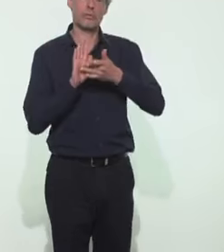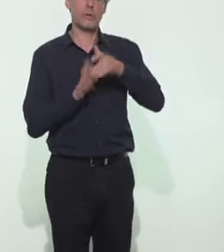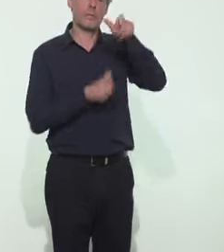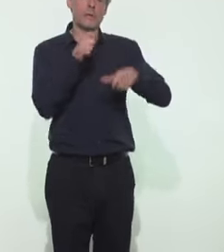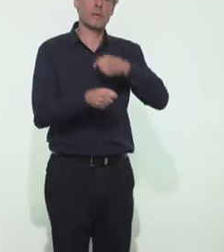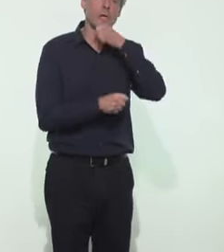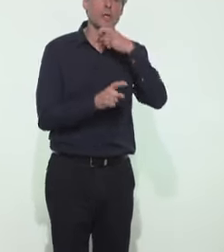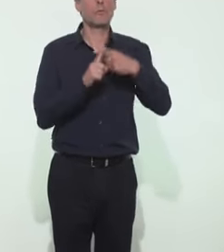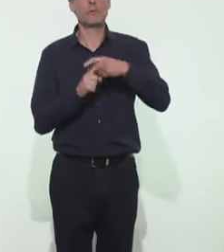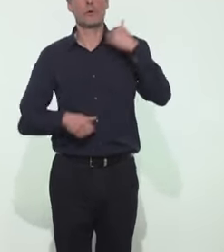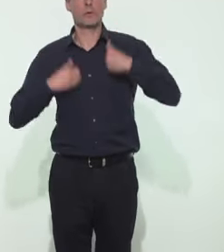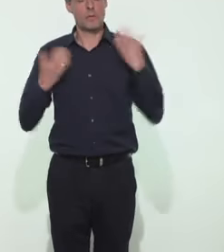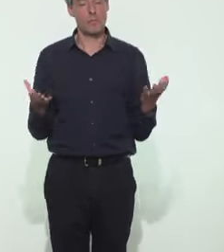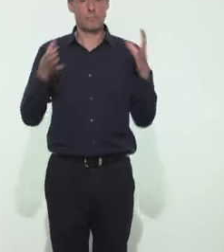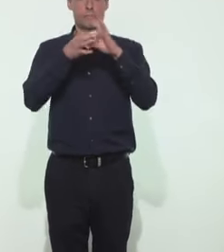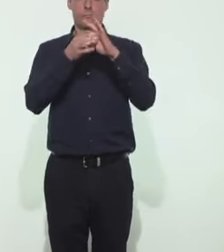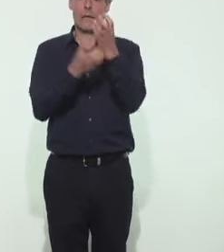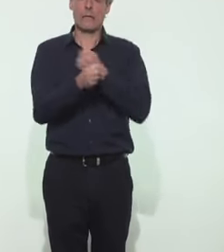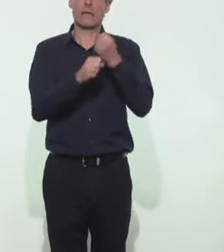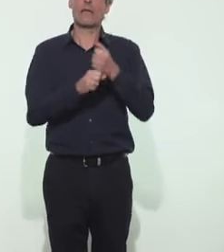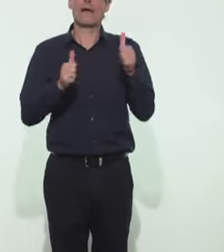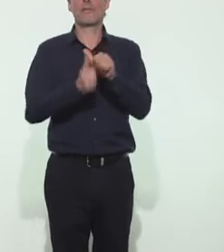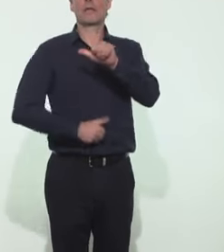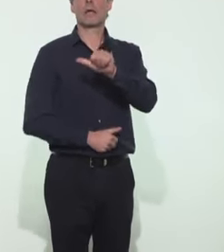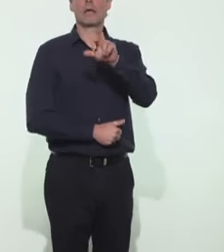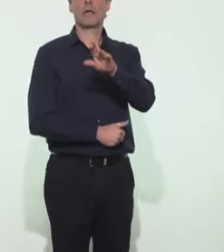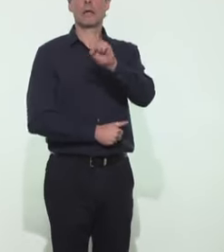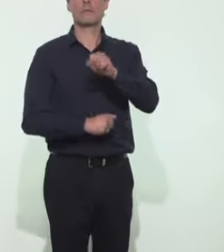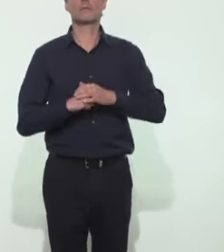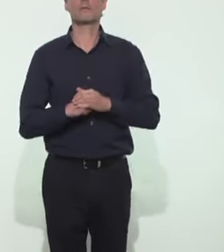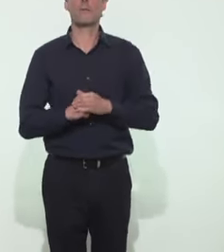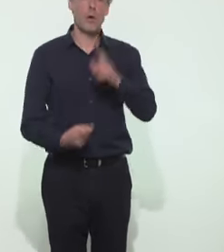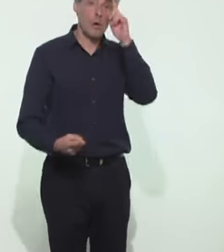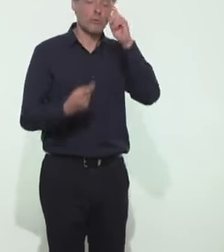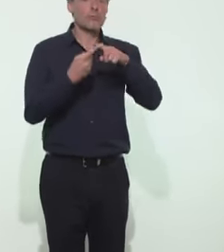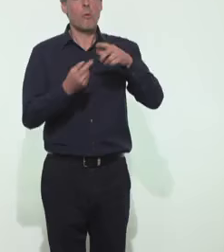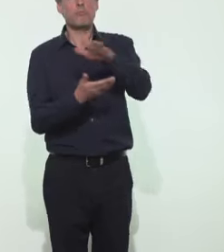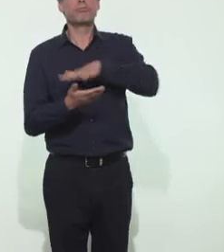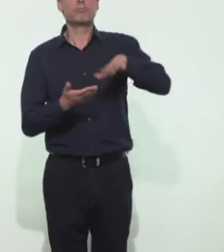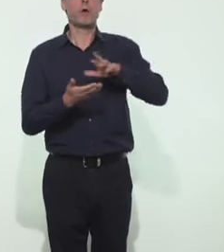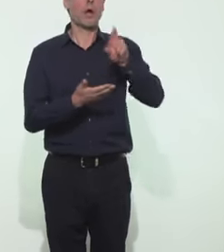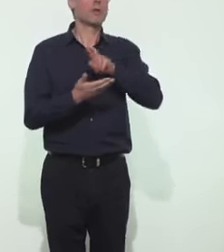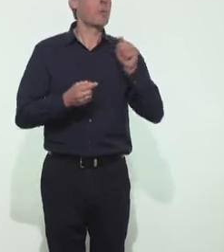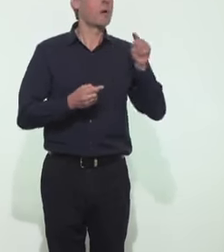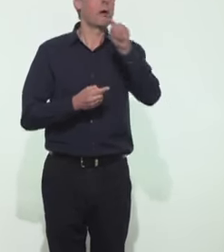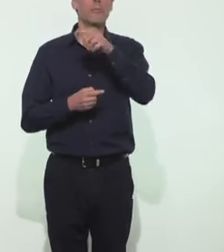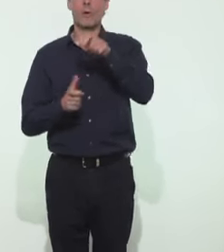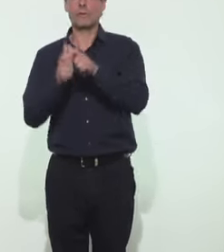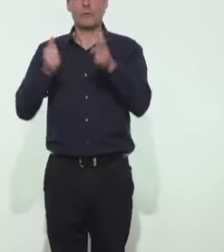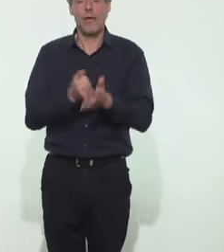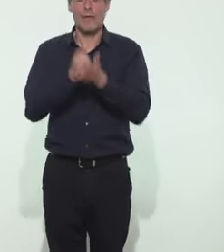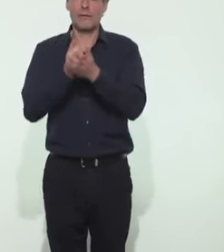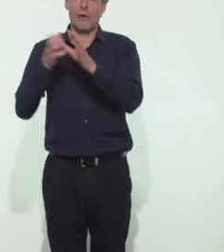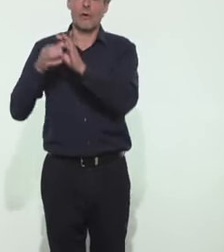âgées et handicap sont mises en place par les agences régionales de santé dans les territoires pour appuyer ses structures en lien